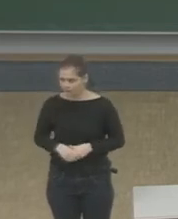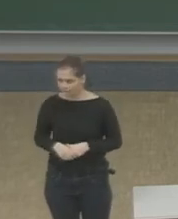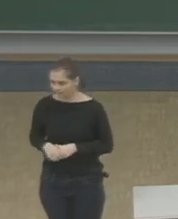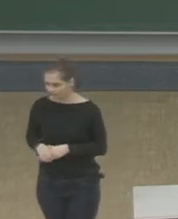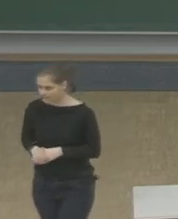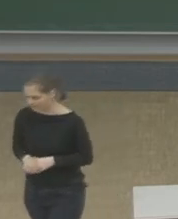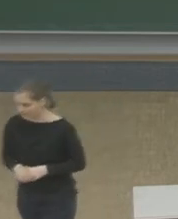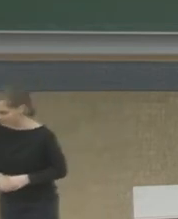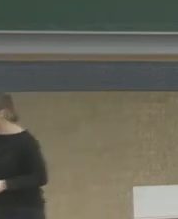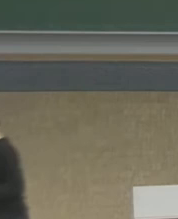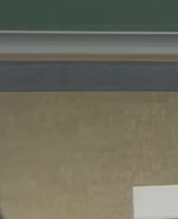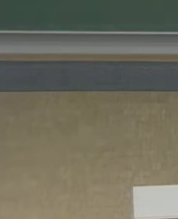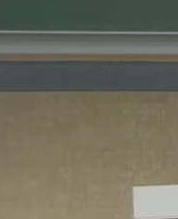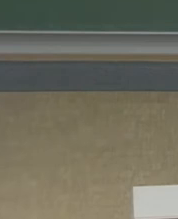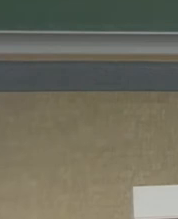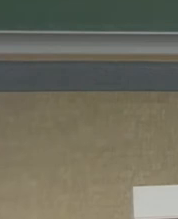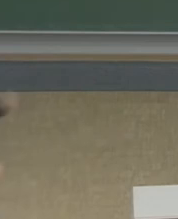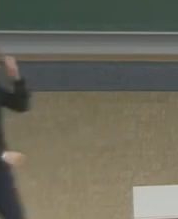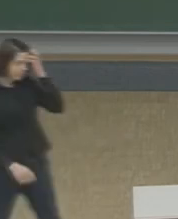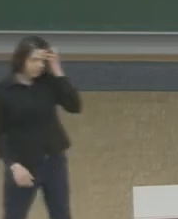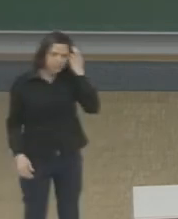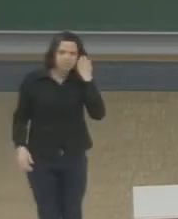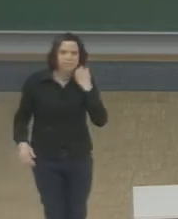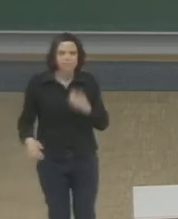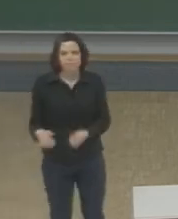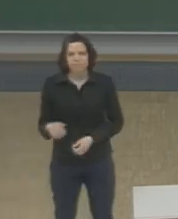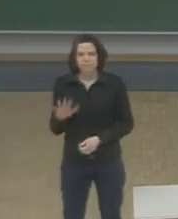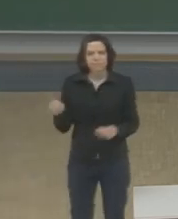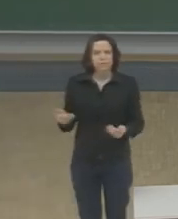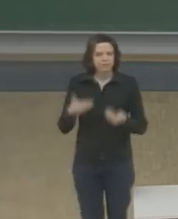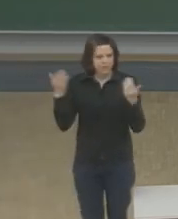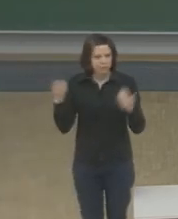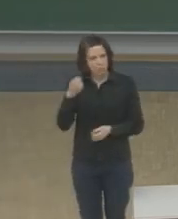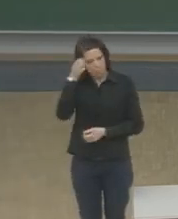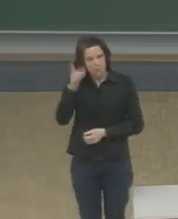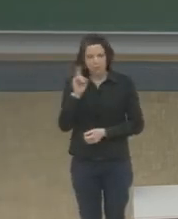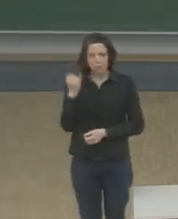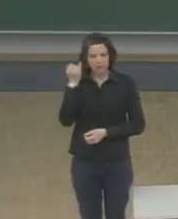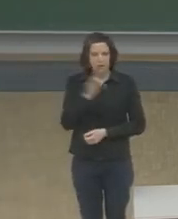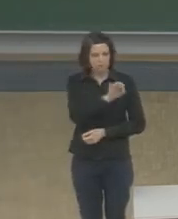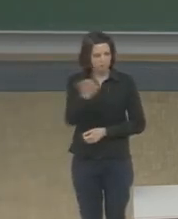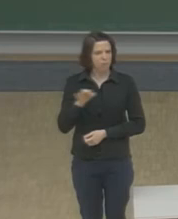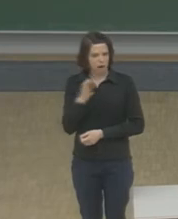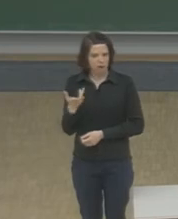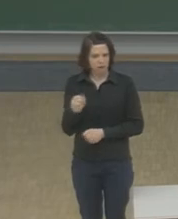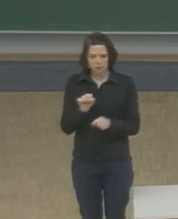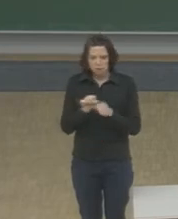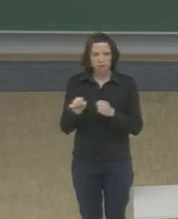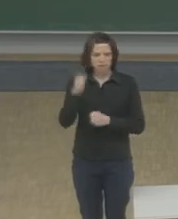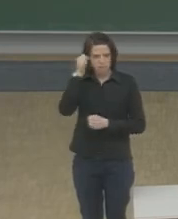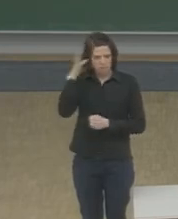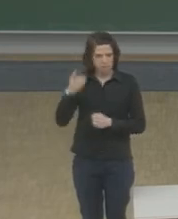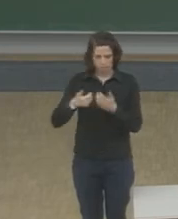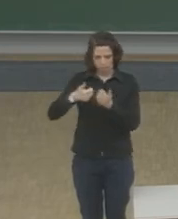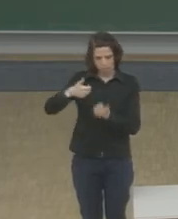Der Widerspruch, dass Bildung ein Ideal für alle Menschen sein möge, dennoch einer Ständen getrenntes Bildungswesen